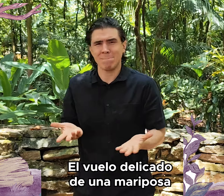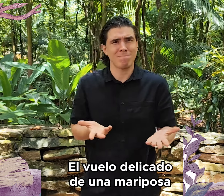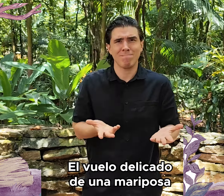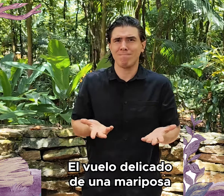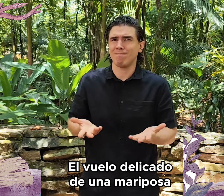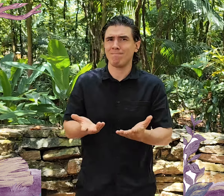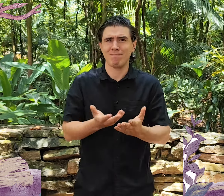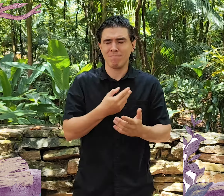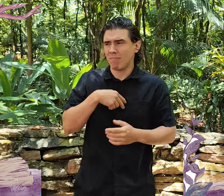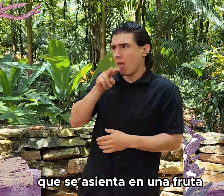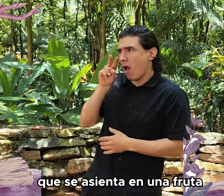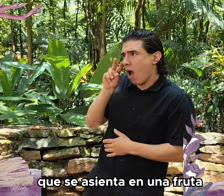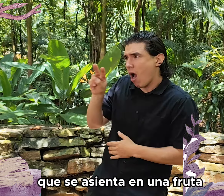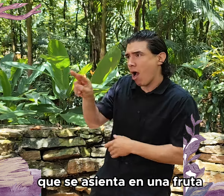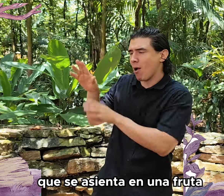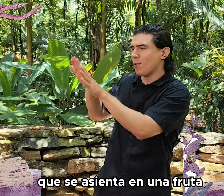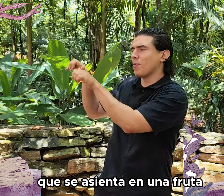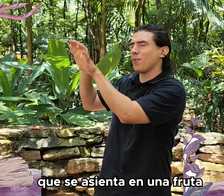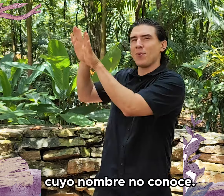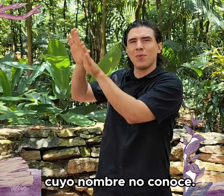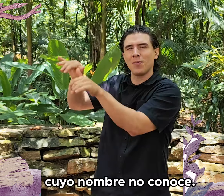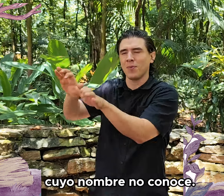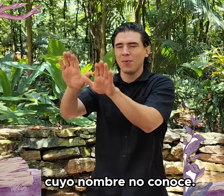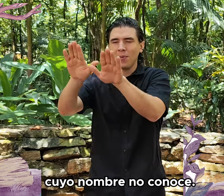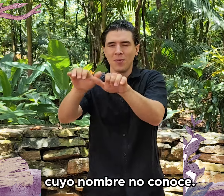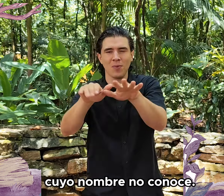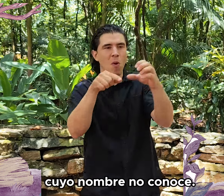mariposa que asienta en una fruta cuyo nombre no conoce.